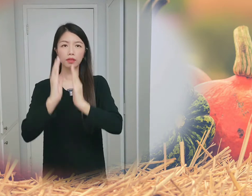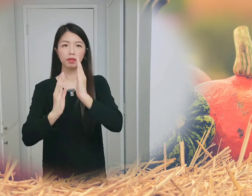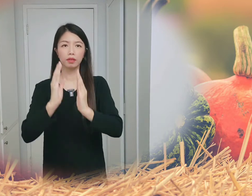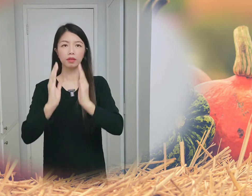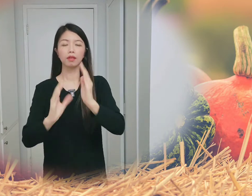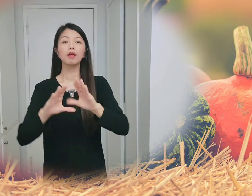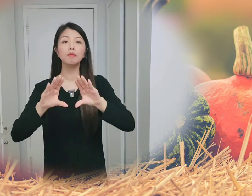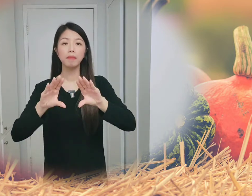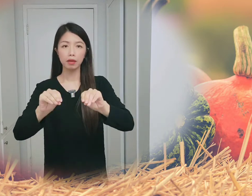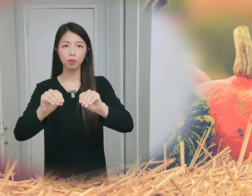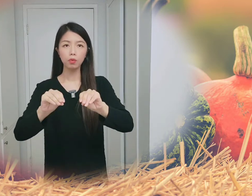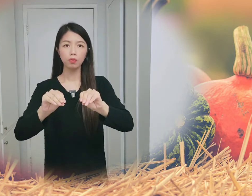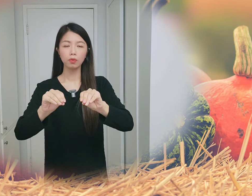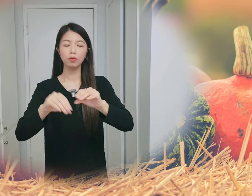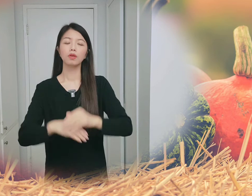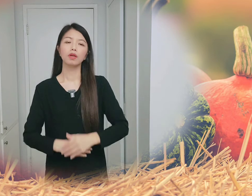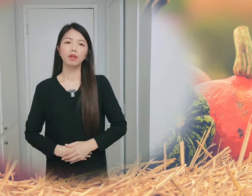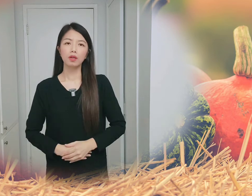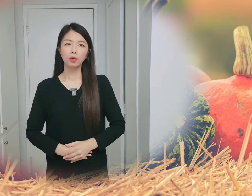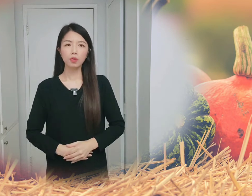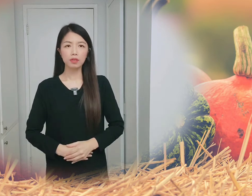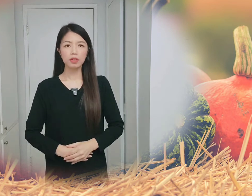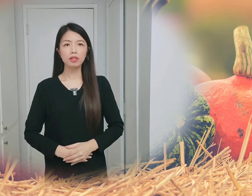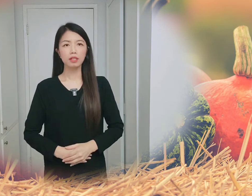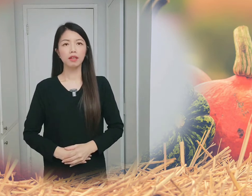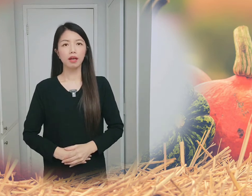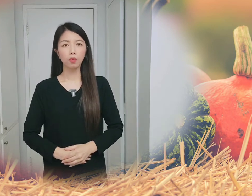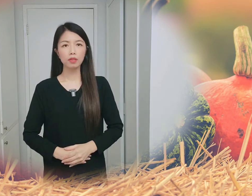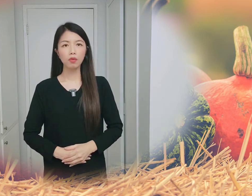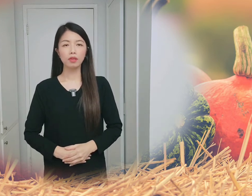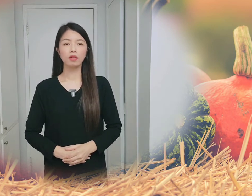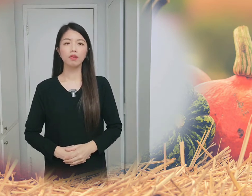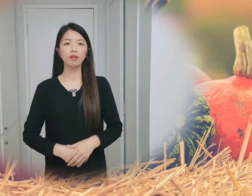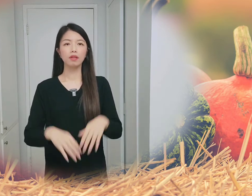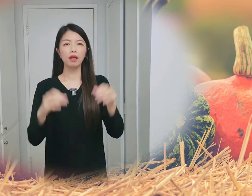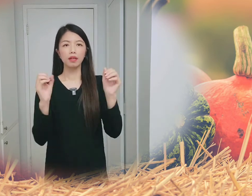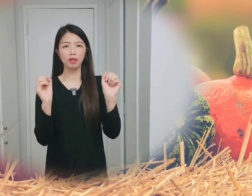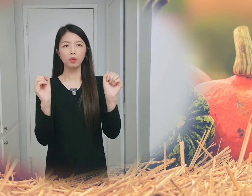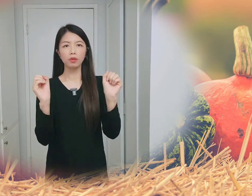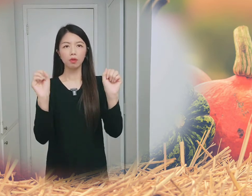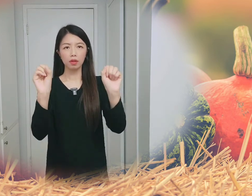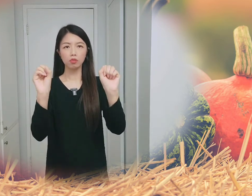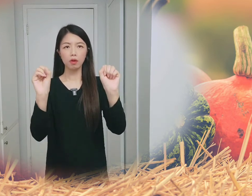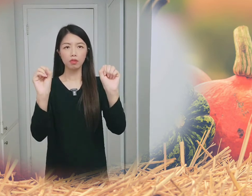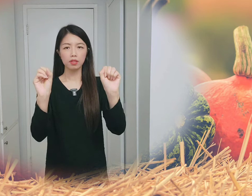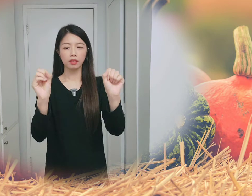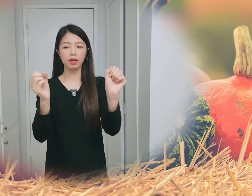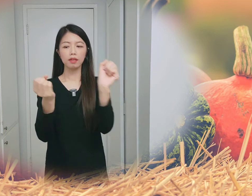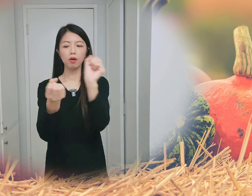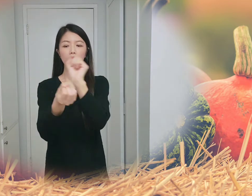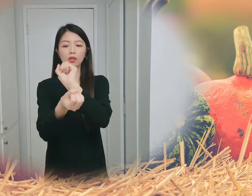풀은 마르고 꽃은 시드나. 꽃이라고 하는 뜻의 수어는 양손을 이렇게 주먹을